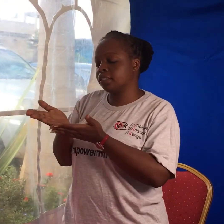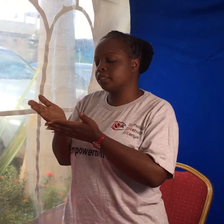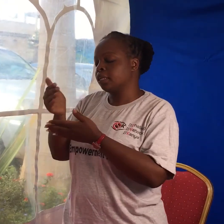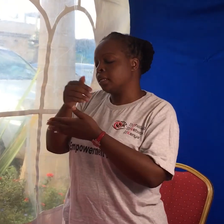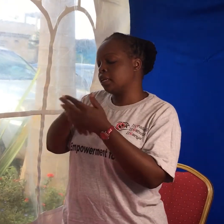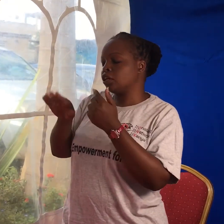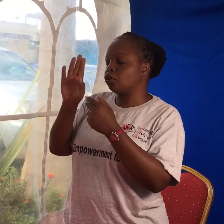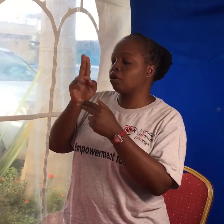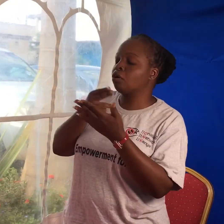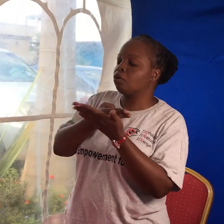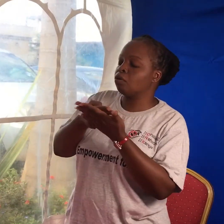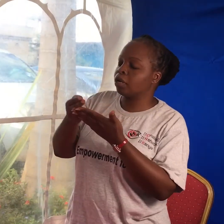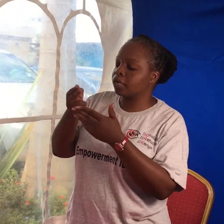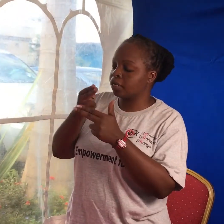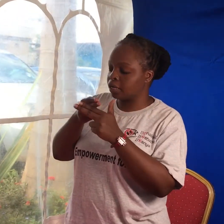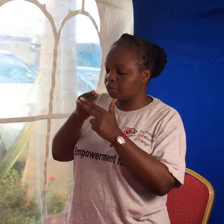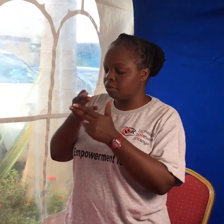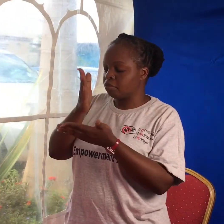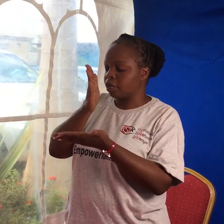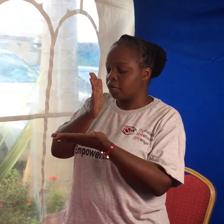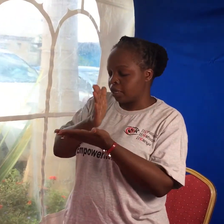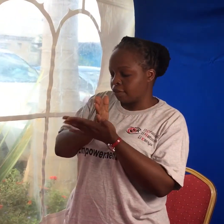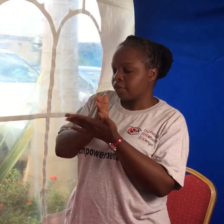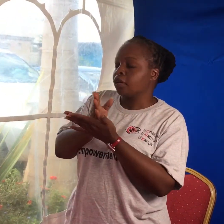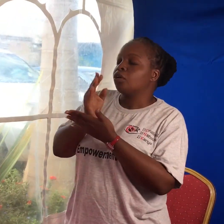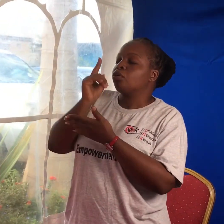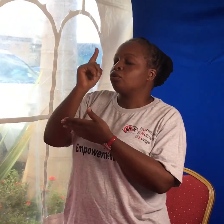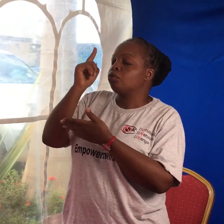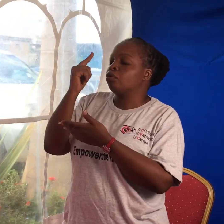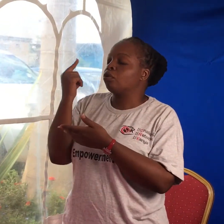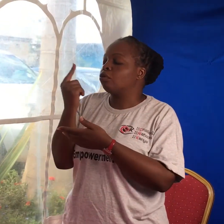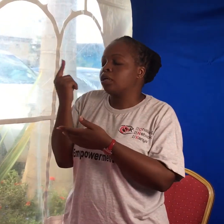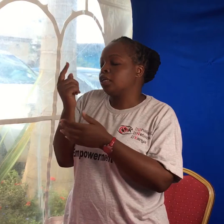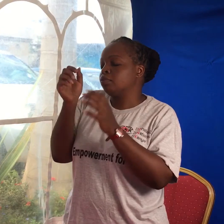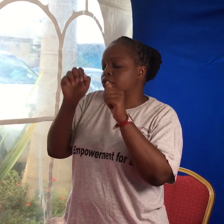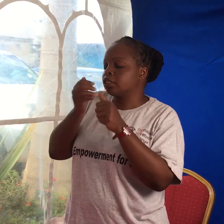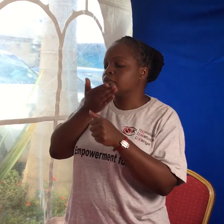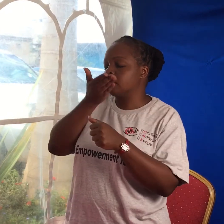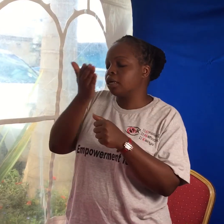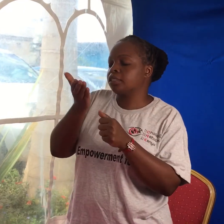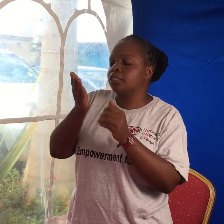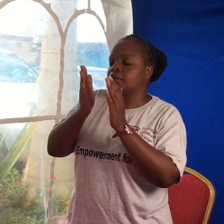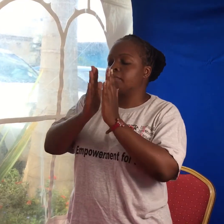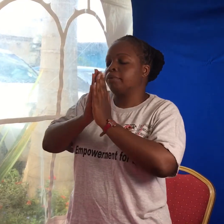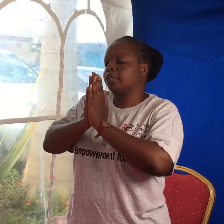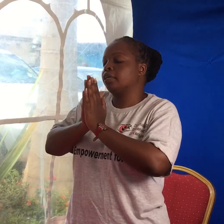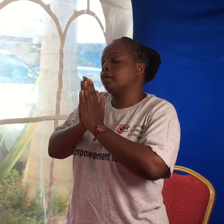matukufu, tukiamini ya kwamba wewe tu ndiye mwenye kutujibu katika maombi yetu. Amin.